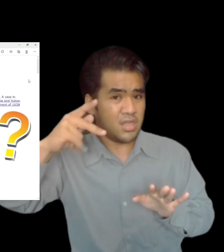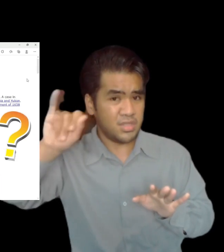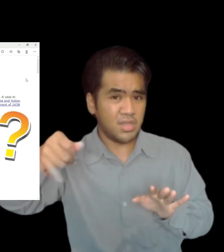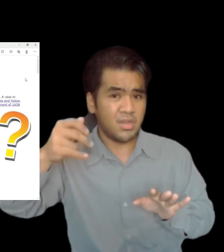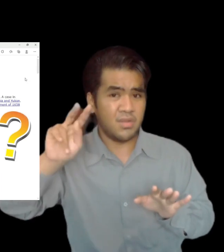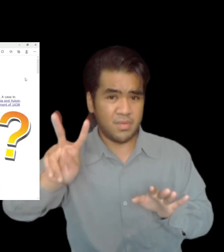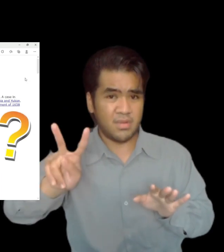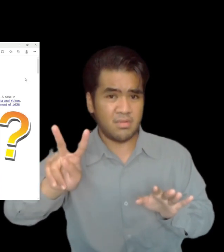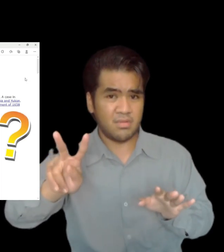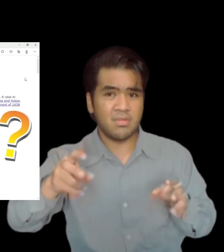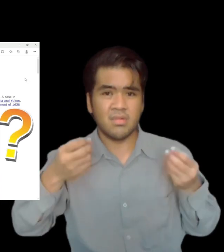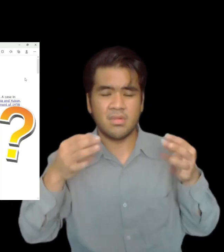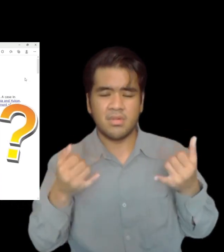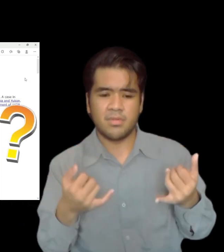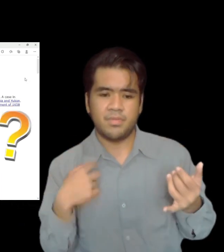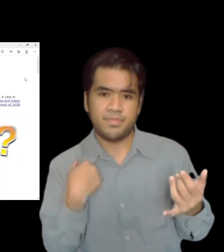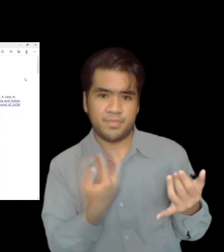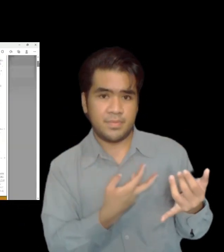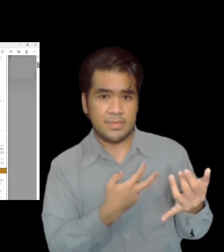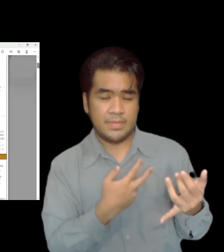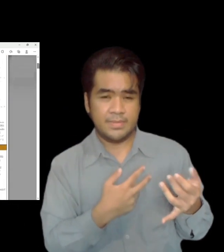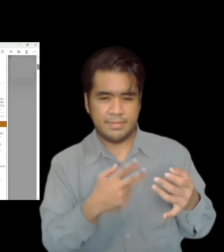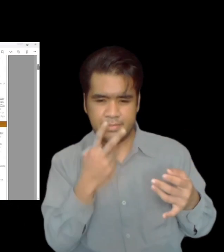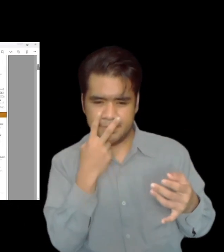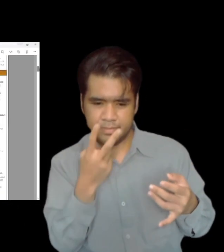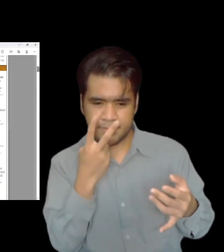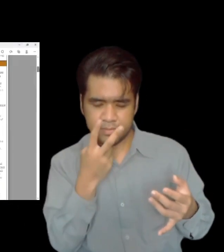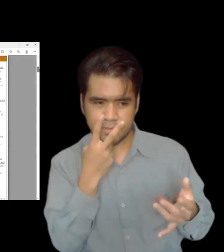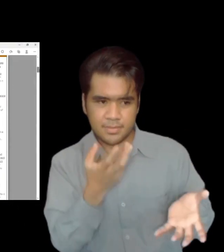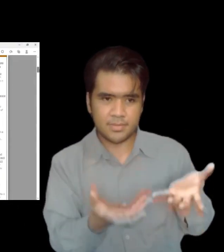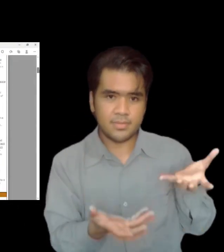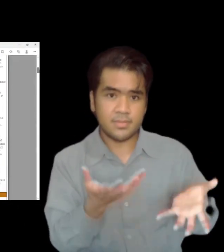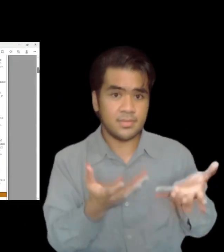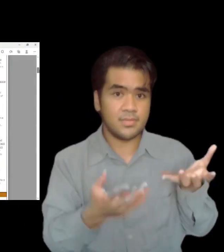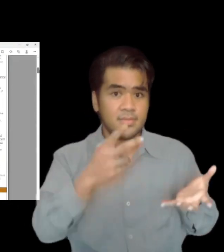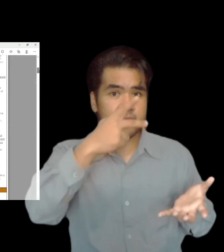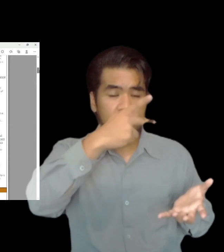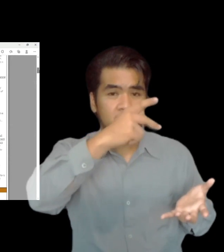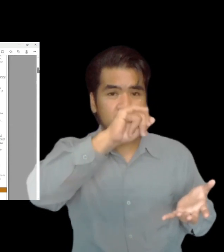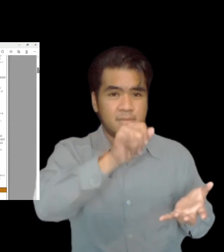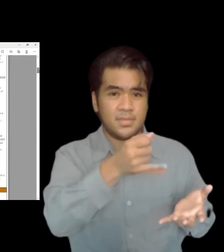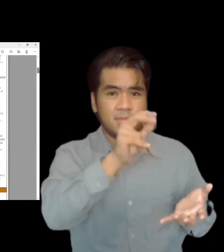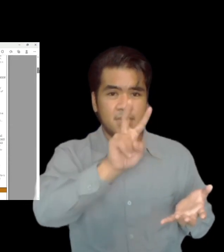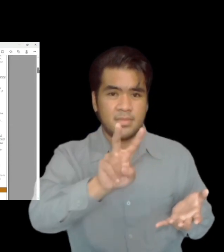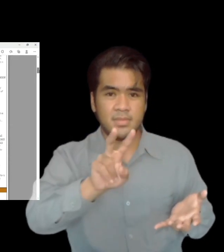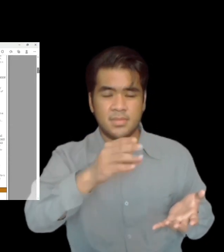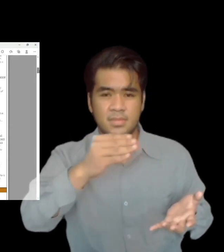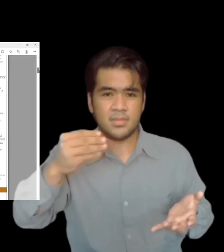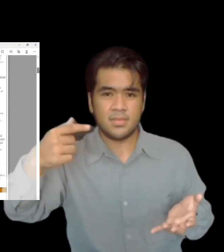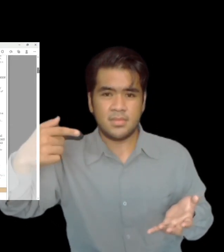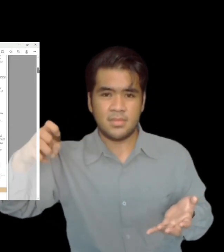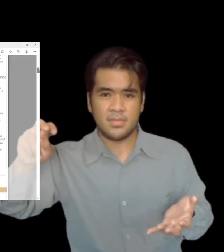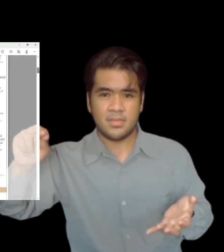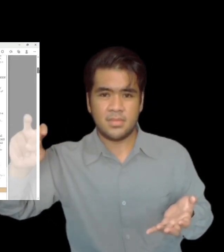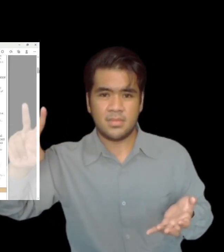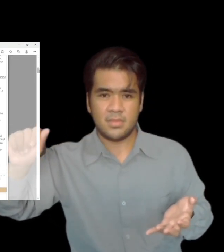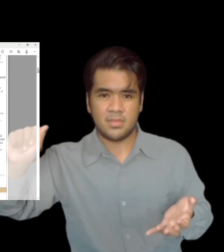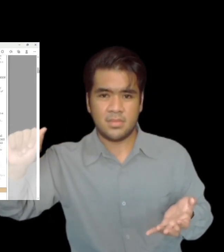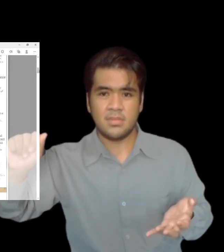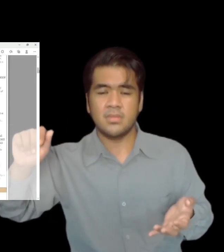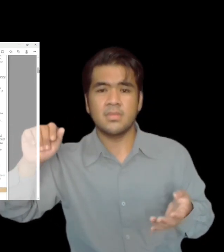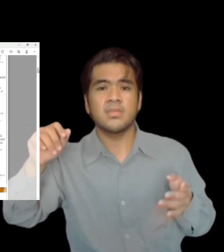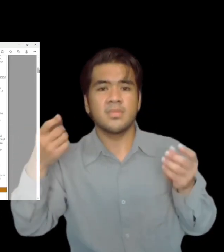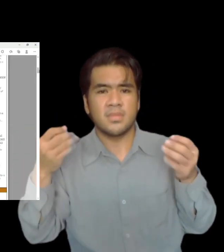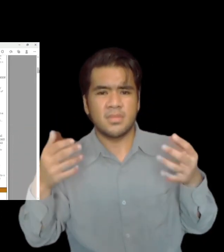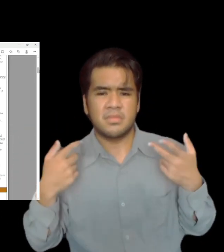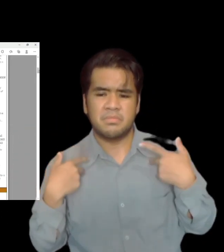James Version? Nasa kanila rin di umano galing? At para makasiguro, ay inihambing ko ang King James Version sa Geneva Bible at kahit